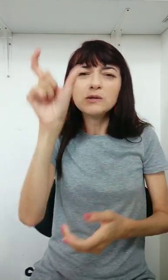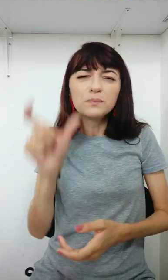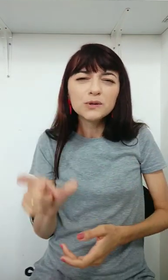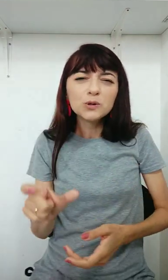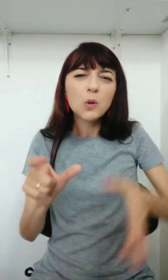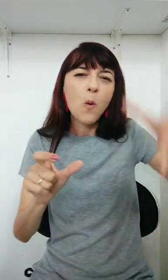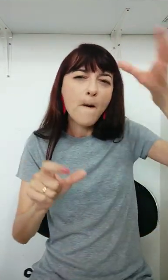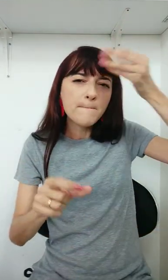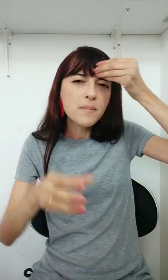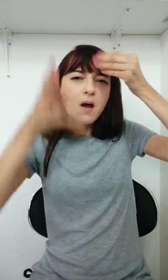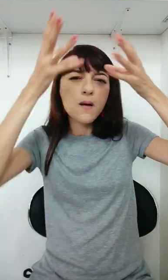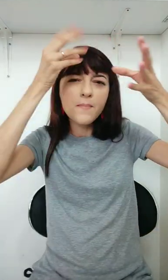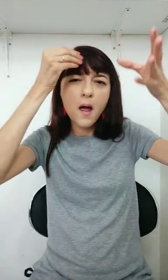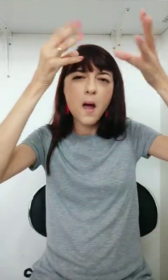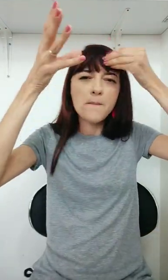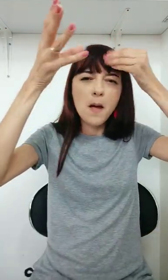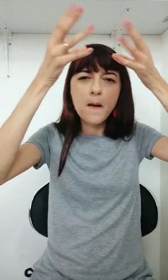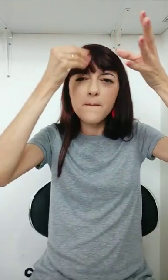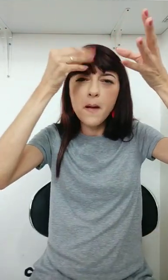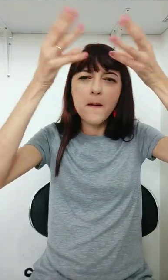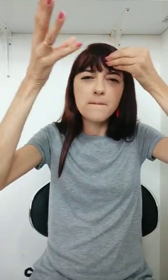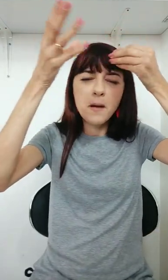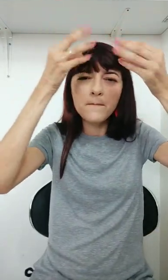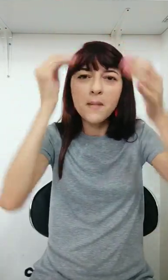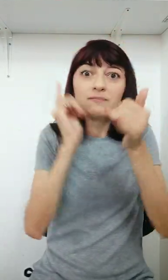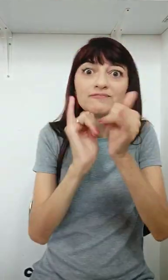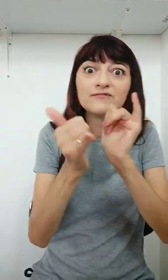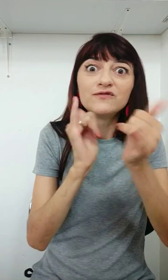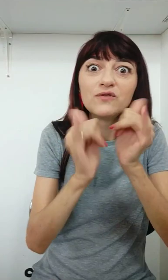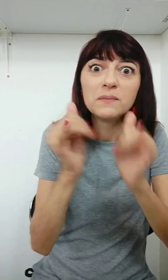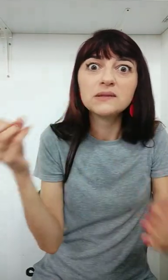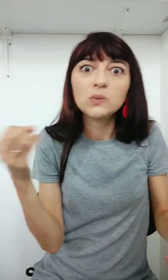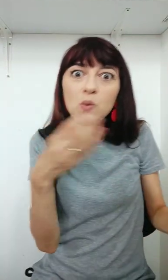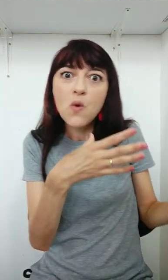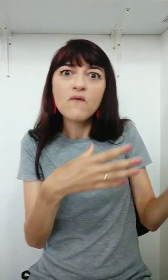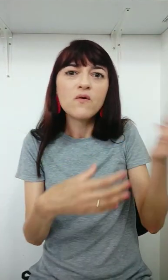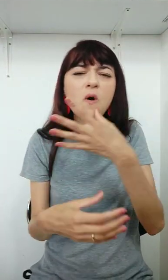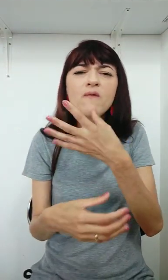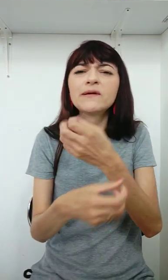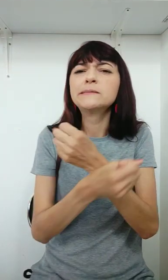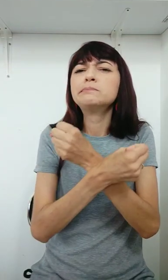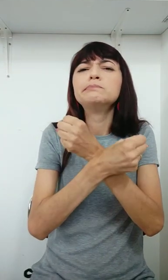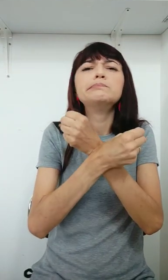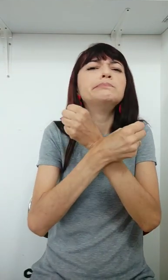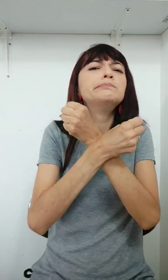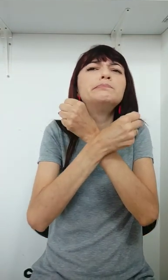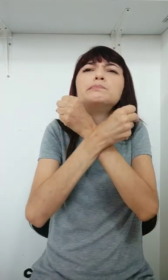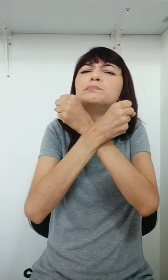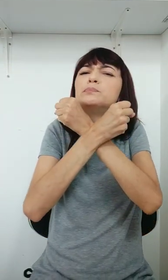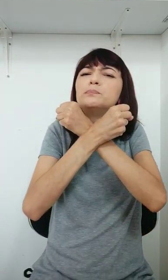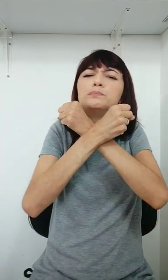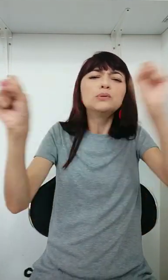esse sinal. Às vezes as pessoas vão ali guardando informações, decorando informações novas, não é